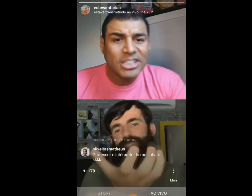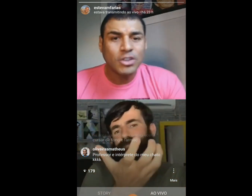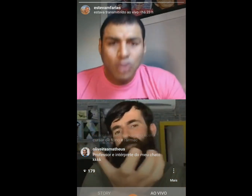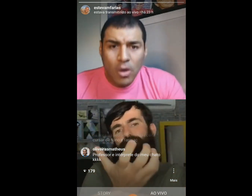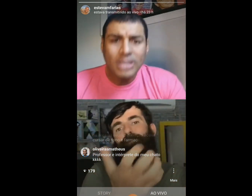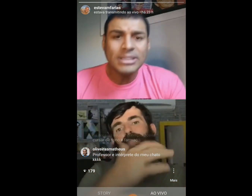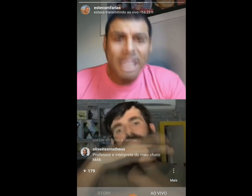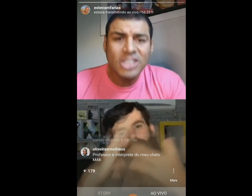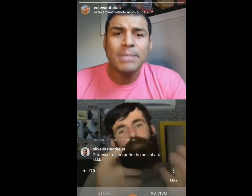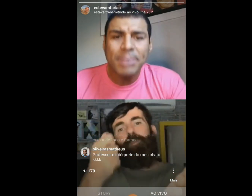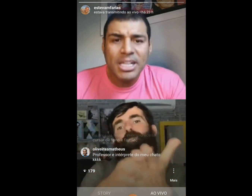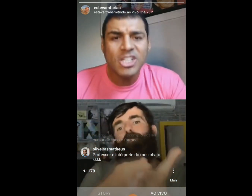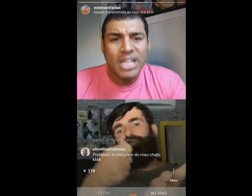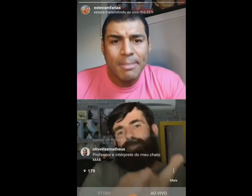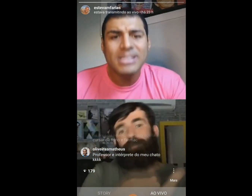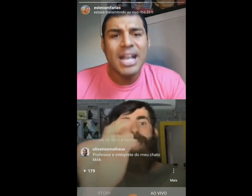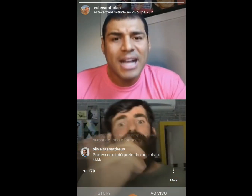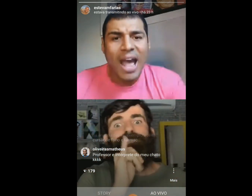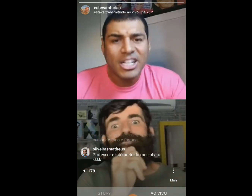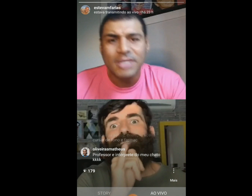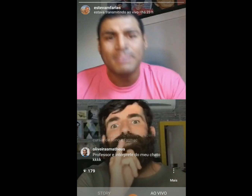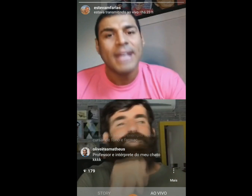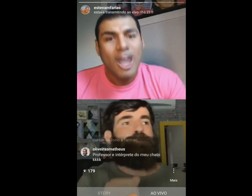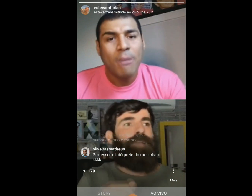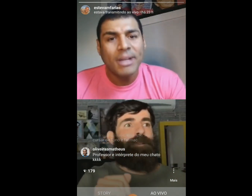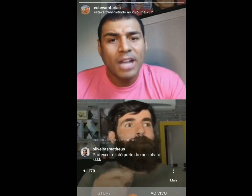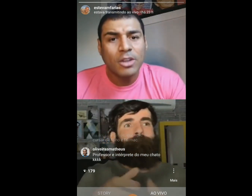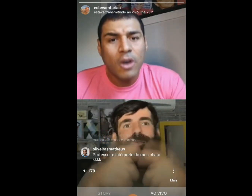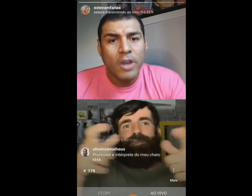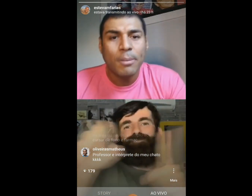tem a disciplina de Libras obrigatória. Por exemplo,